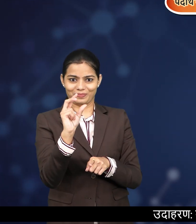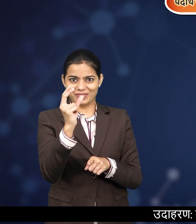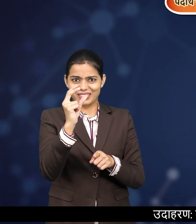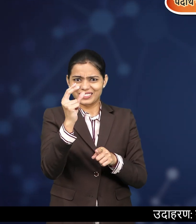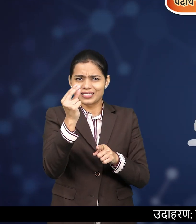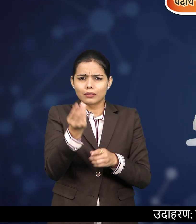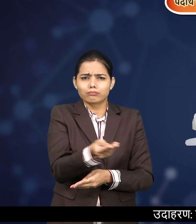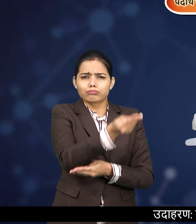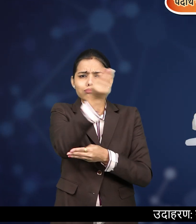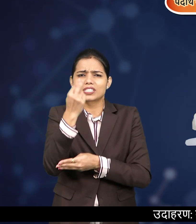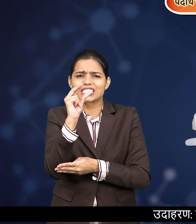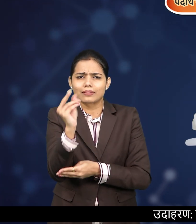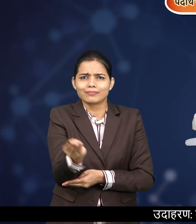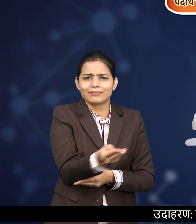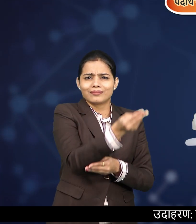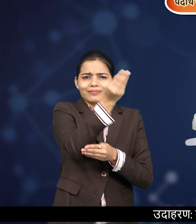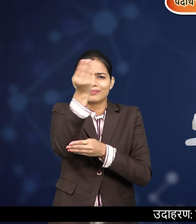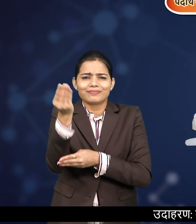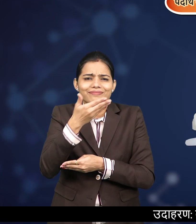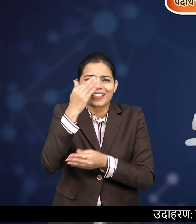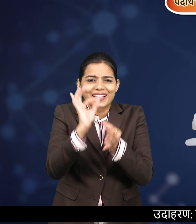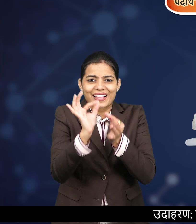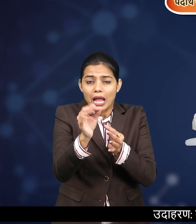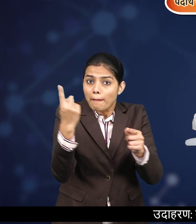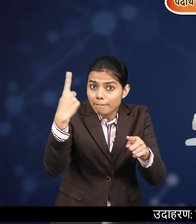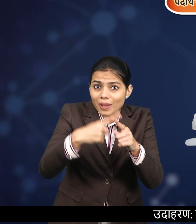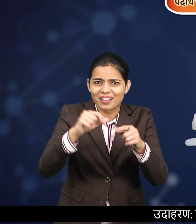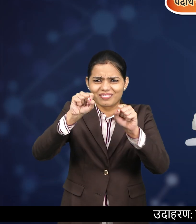उदाहरण कपूर, नेफ्थलीन, आयोडीन।